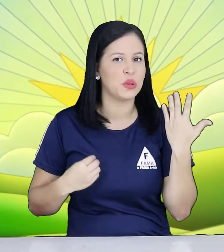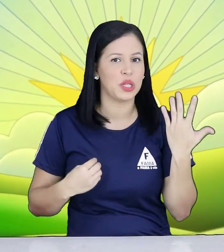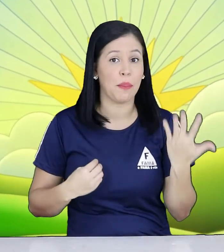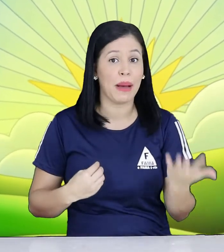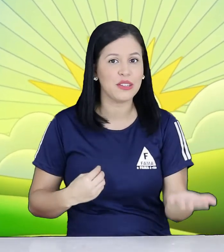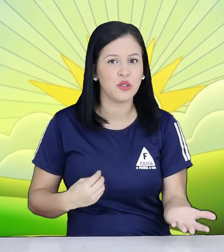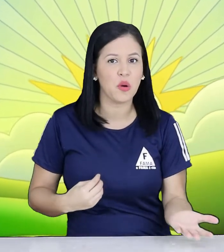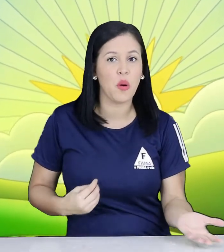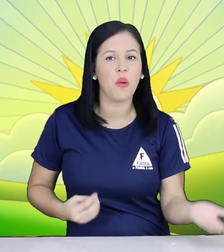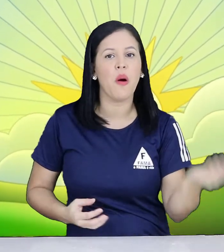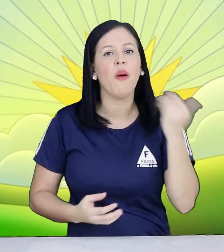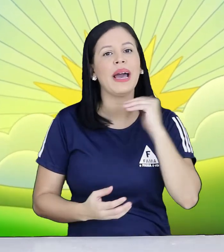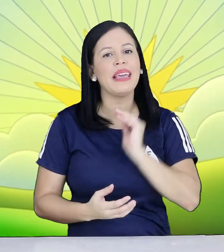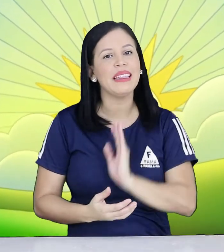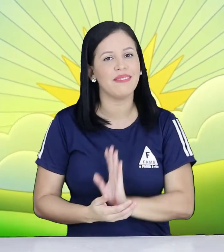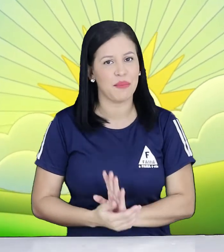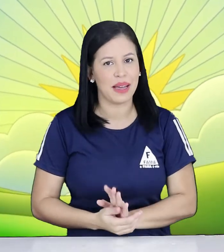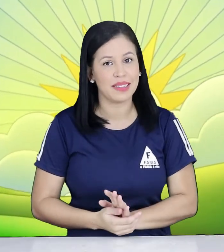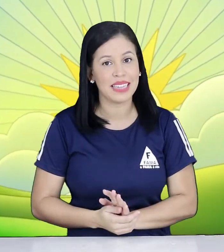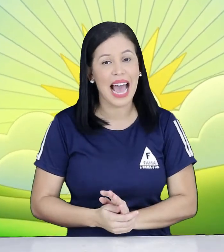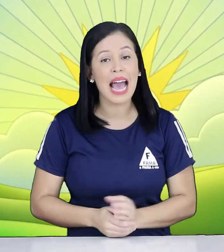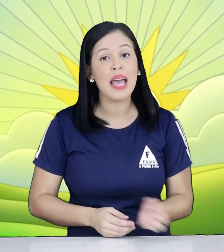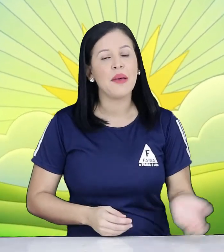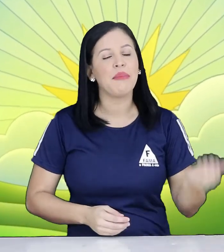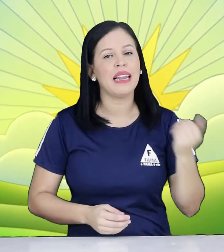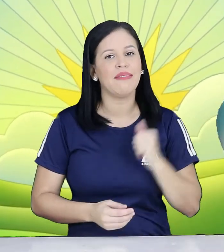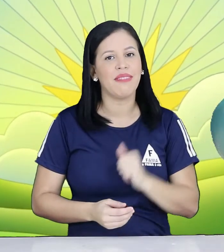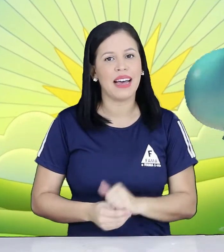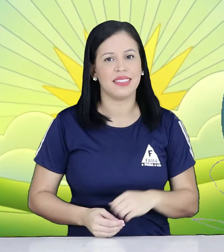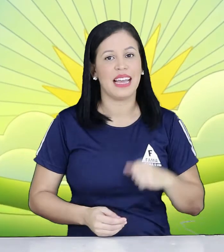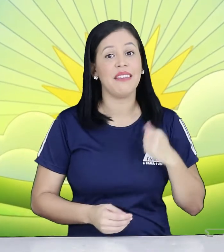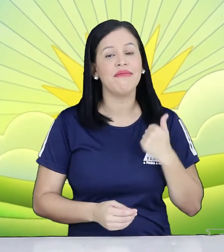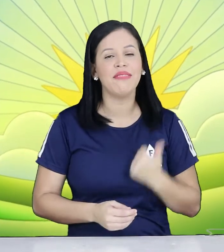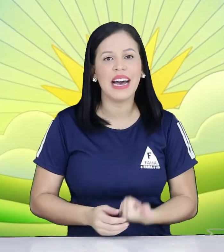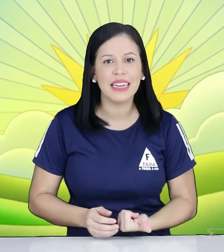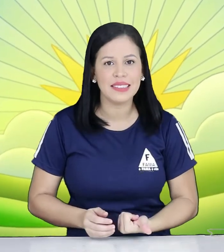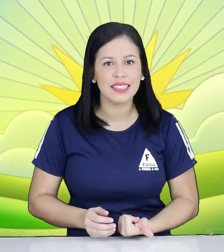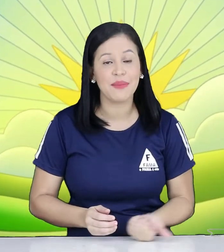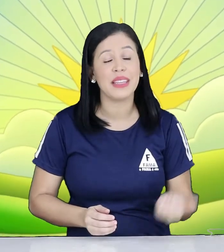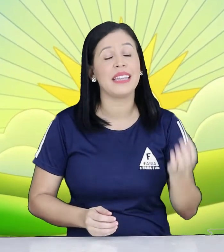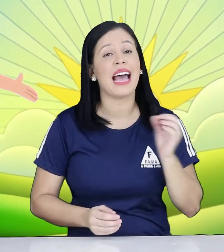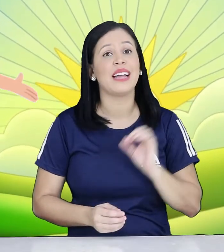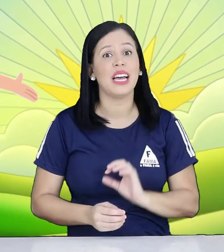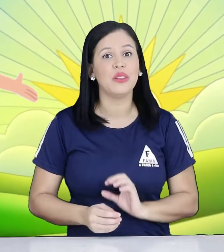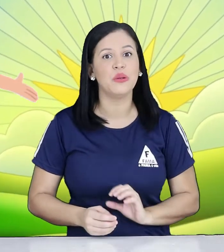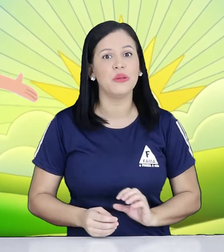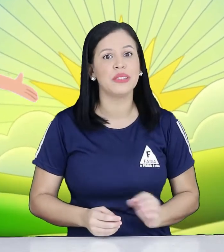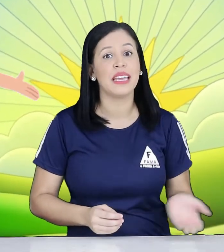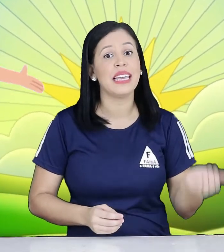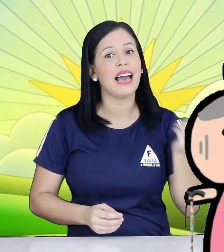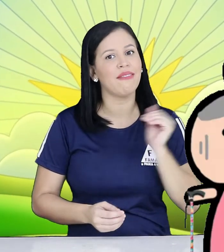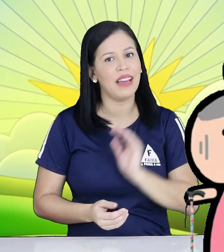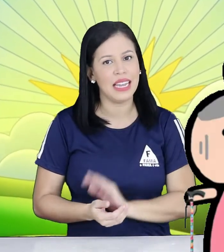já passou ou ainda vai passar pela fase da infância, idade adulta e a